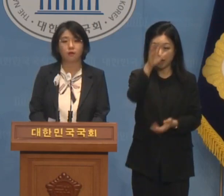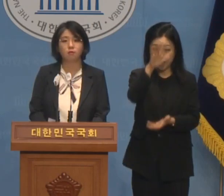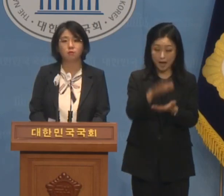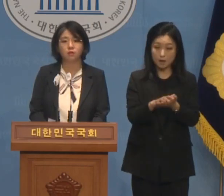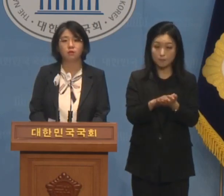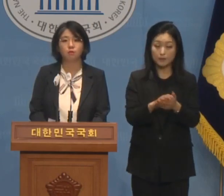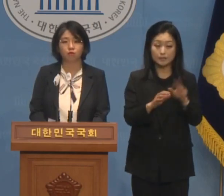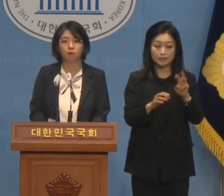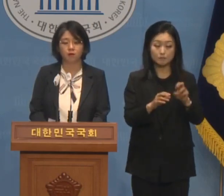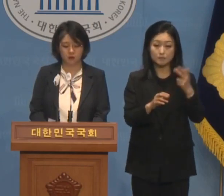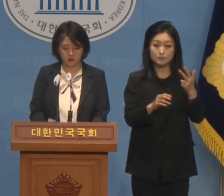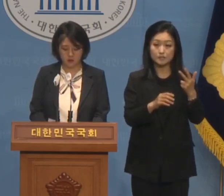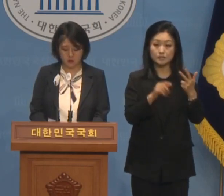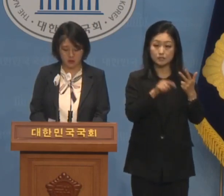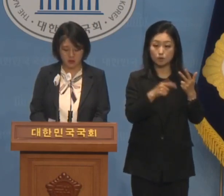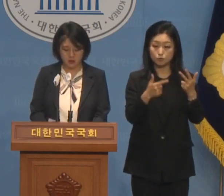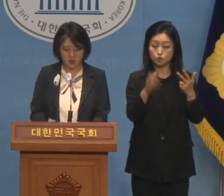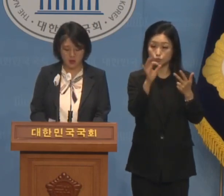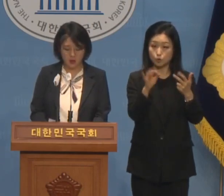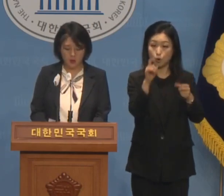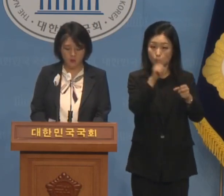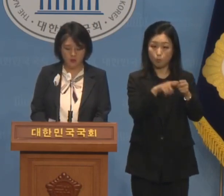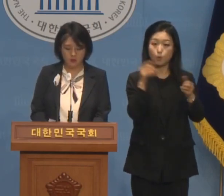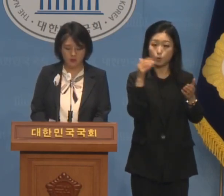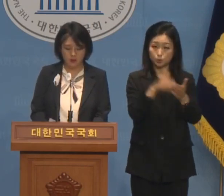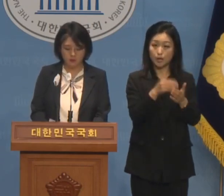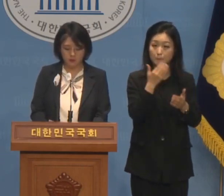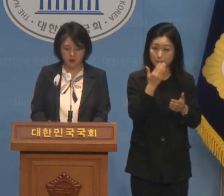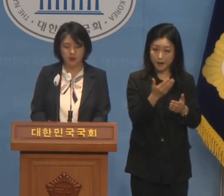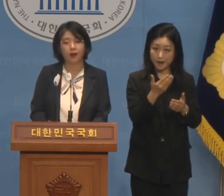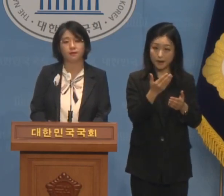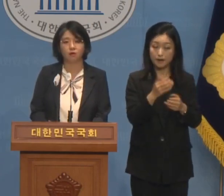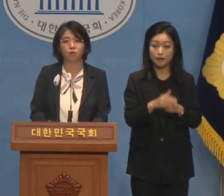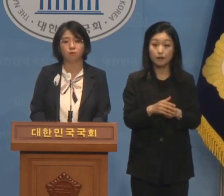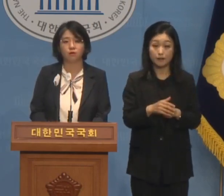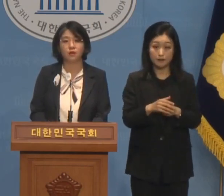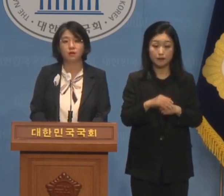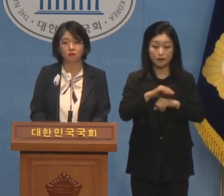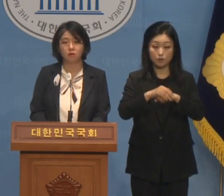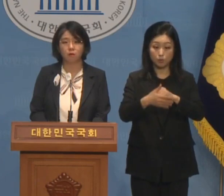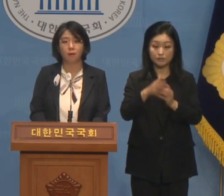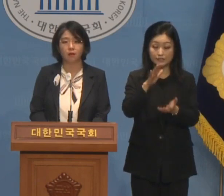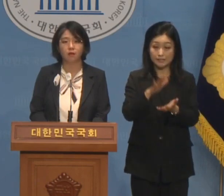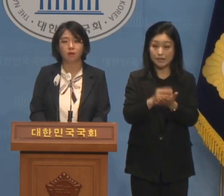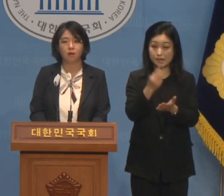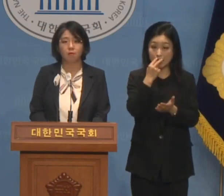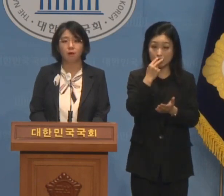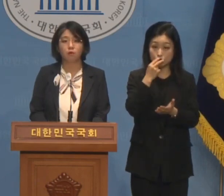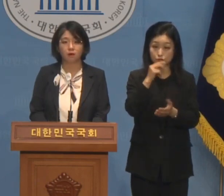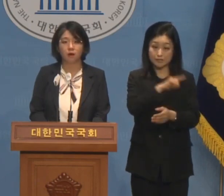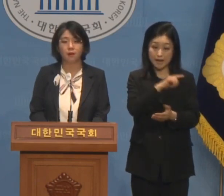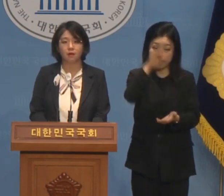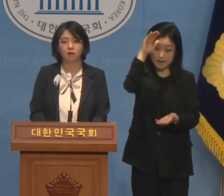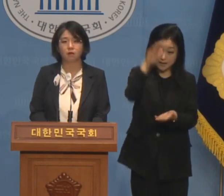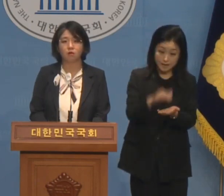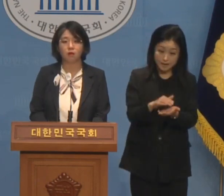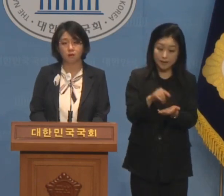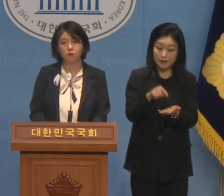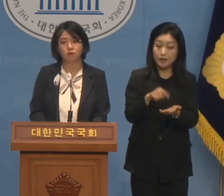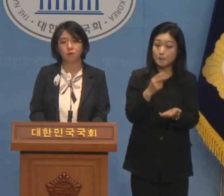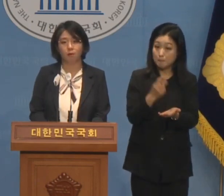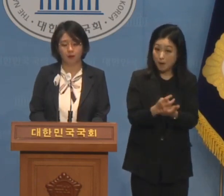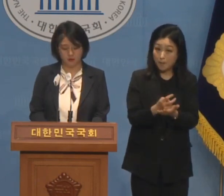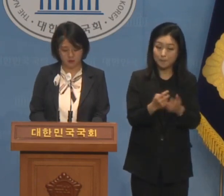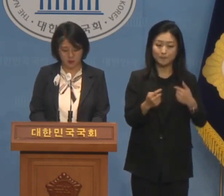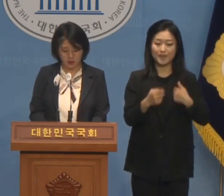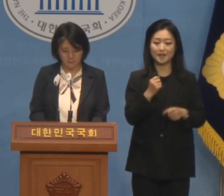감축량의 37.6%를 차지해 온실가스 감축량이 가장 높은 1등 법안이 바로 제가 발의했던